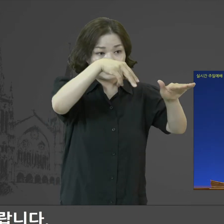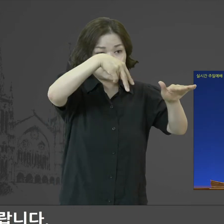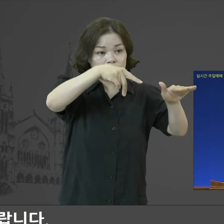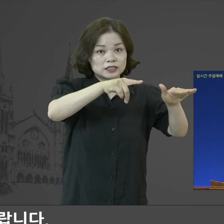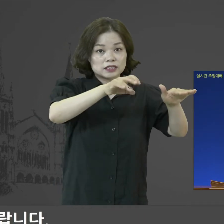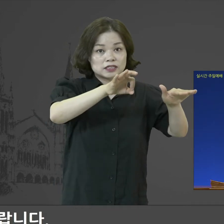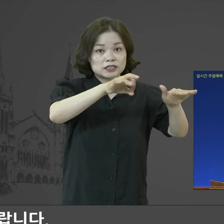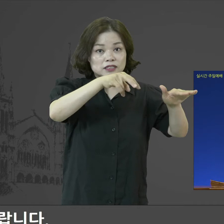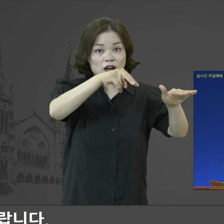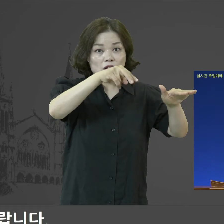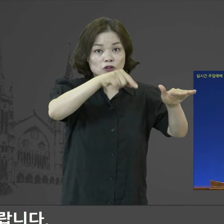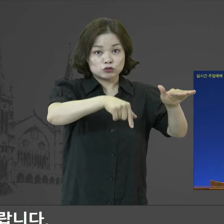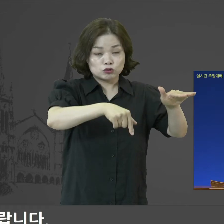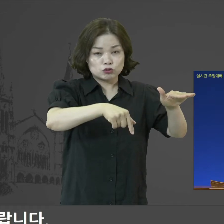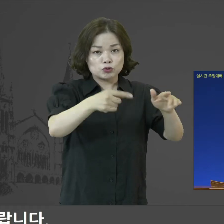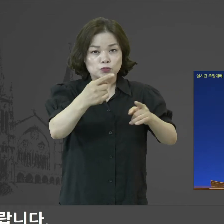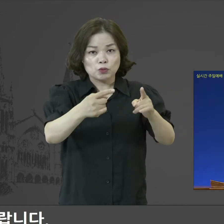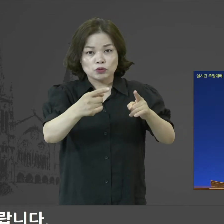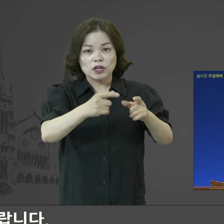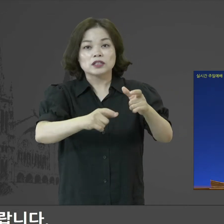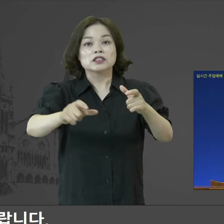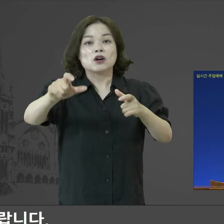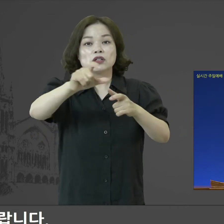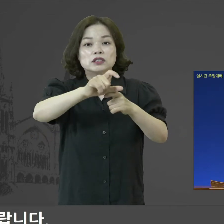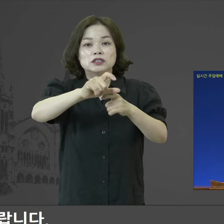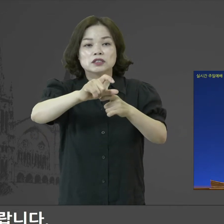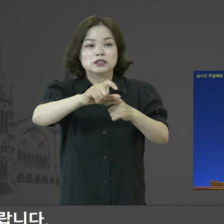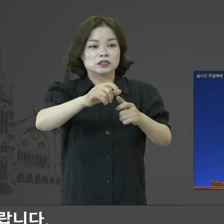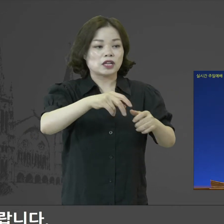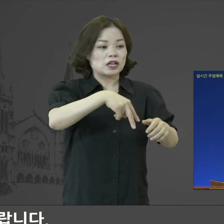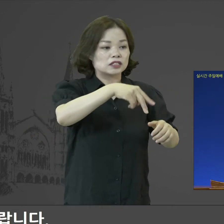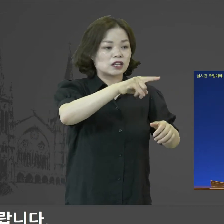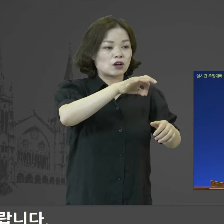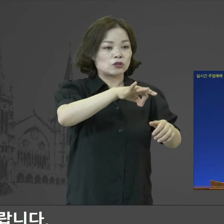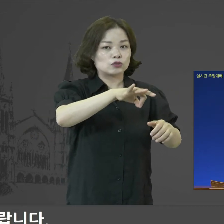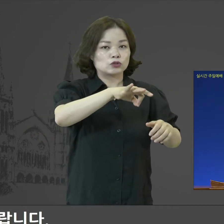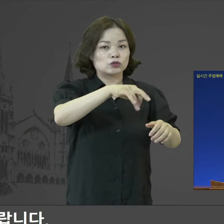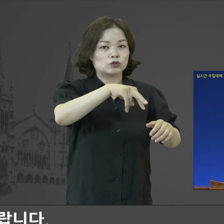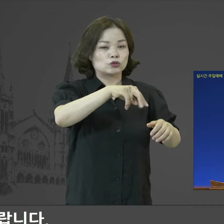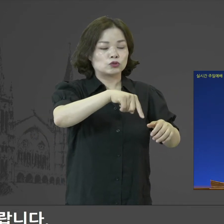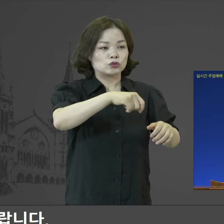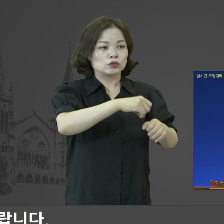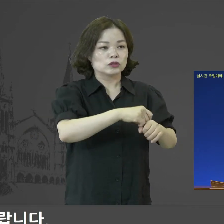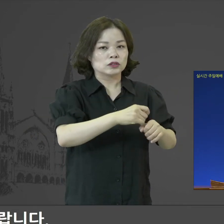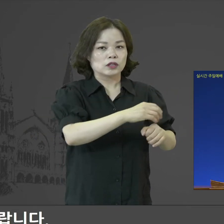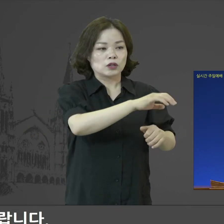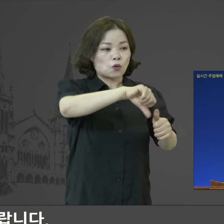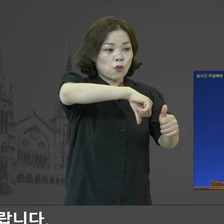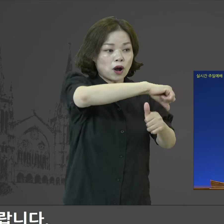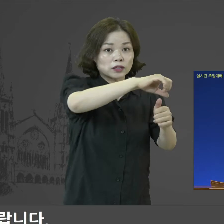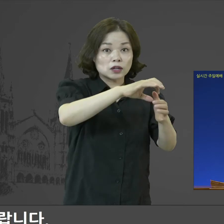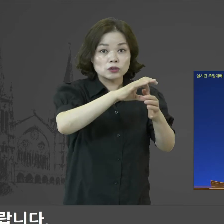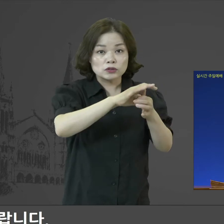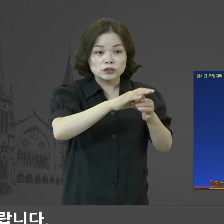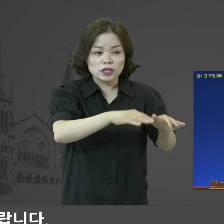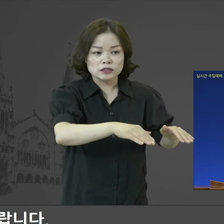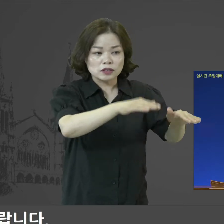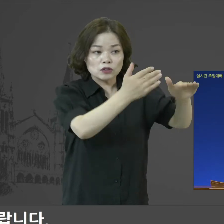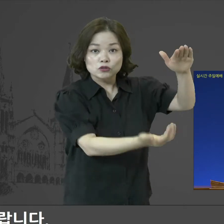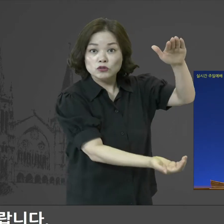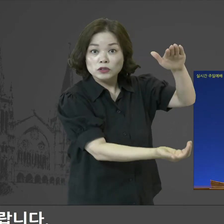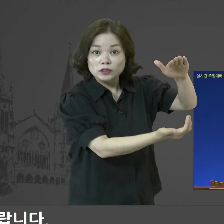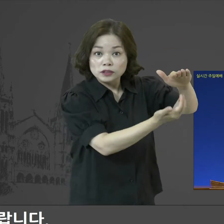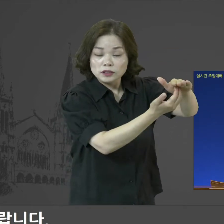위죠. 성숙은 환경을 통해서도 이루어질 수 있습니다. 환경이 어려울 때 그 어려운 환경을 통해서 우리는 성숙에 이를 수